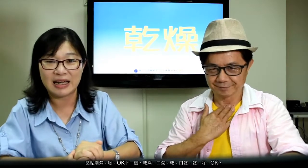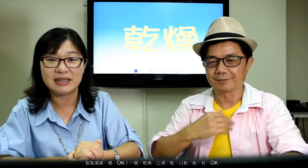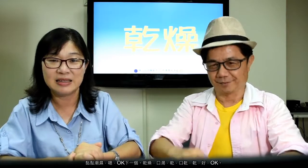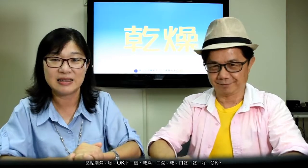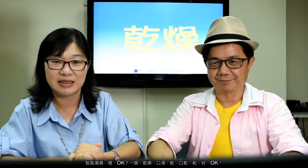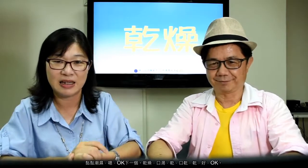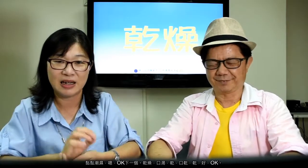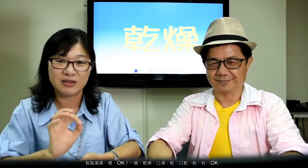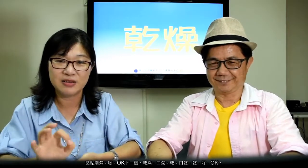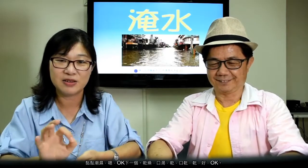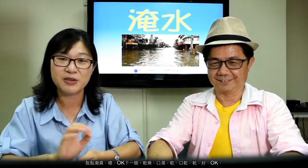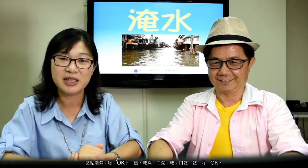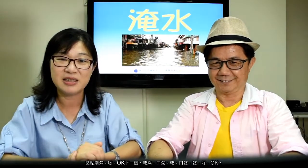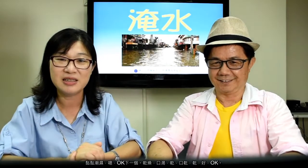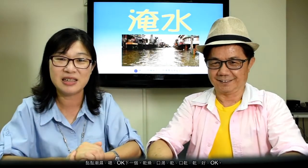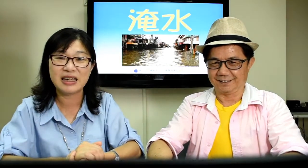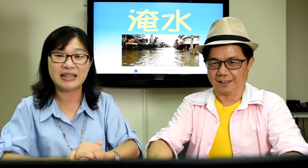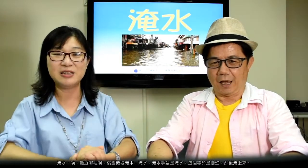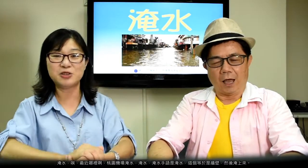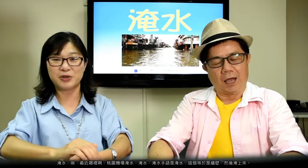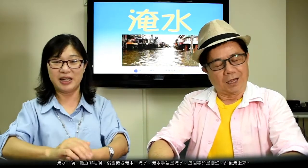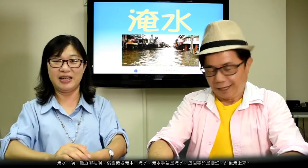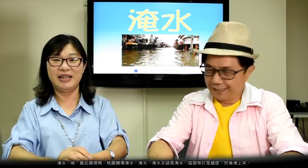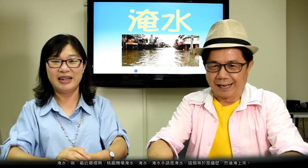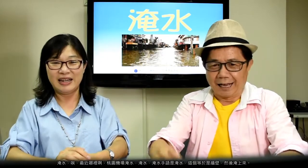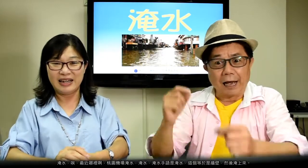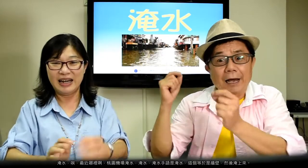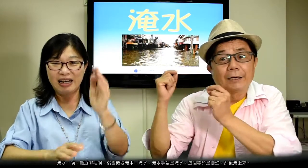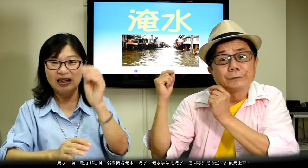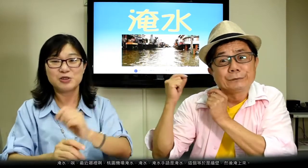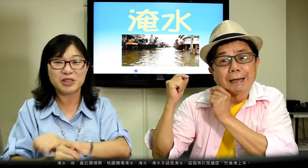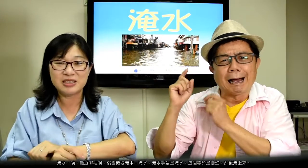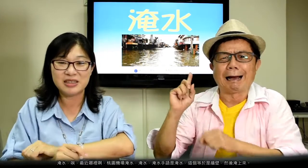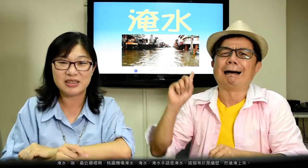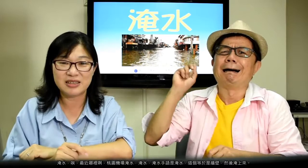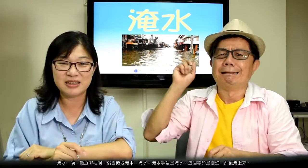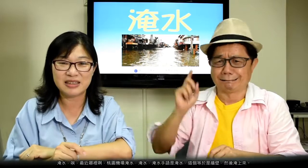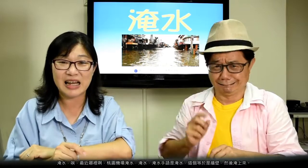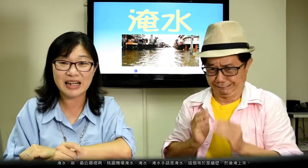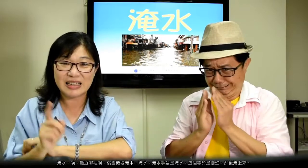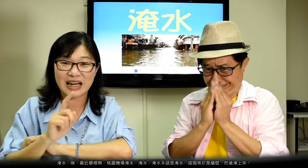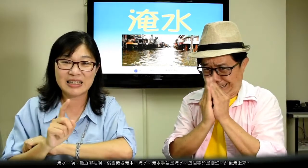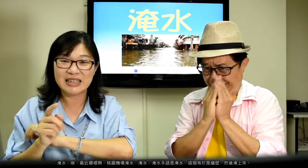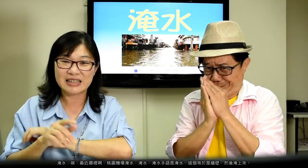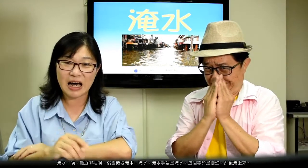干，好 ，OK， 淹水，哎，最近。哪里呀、啊？